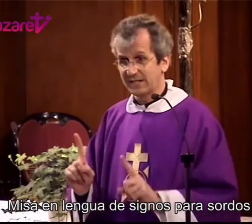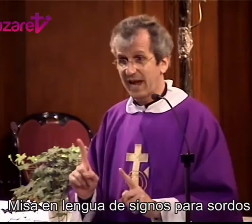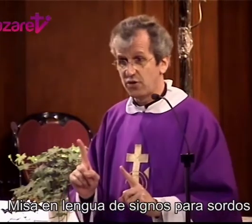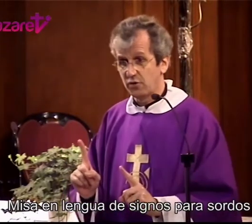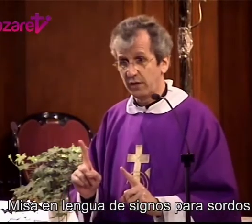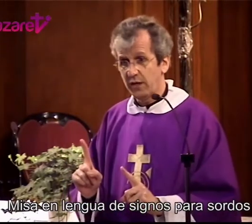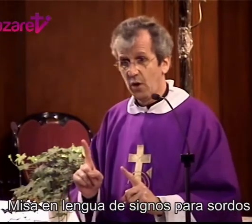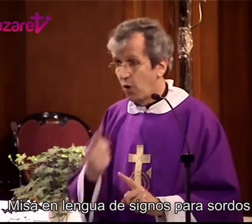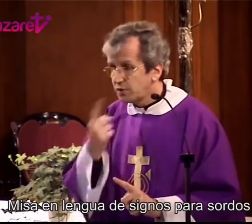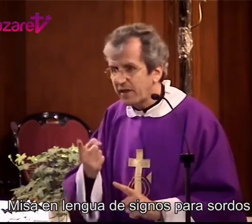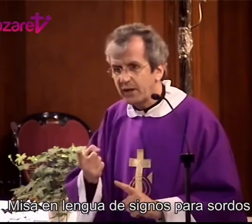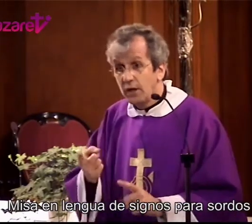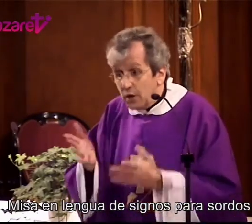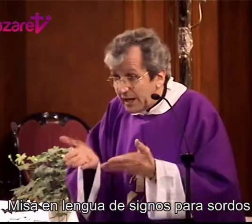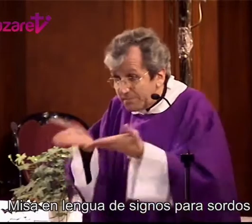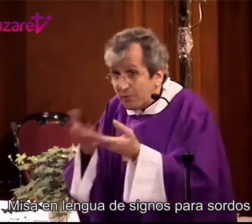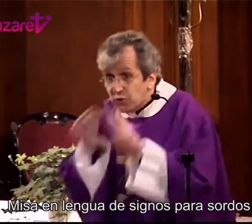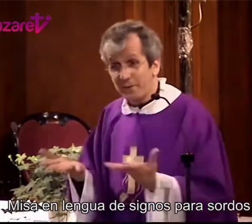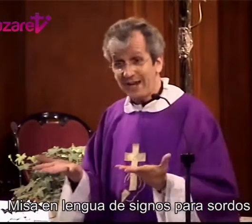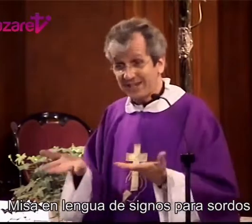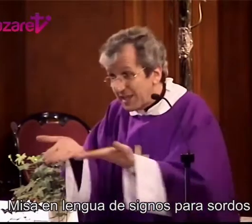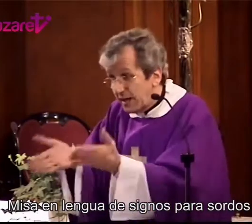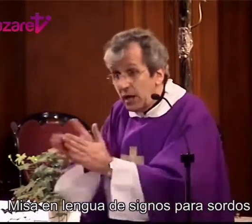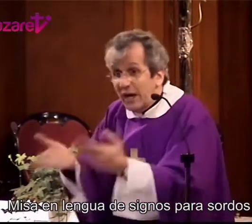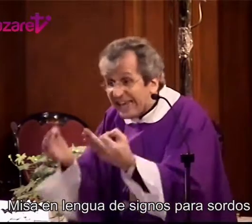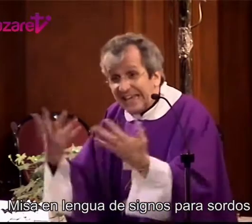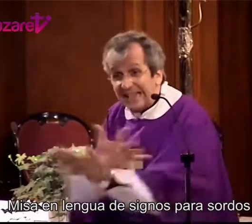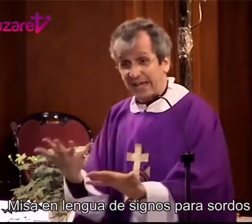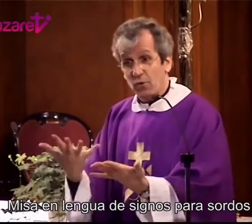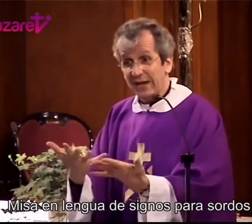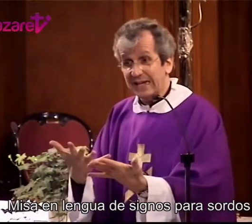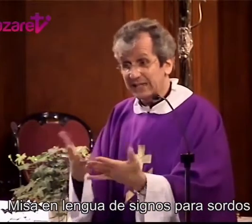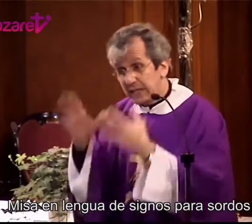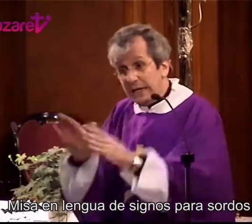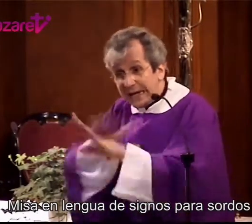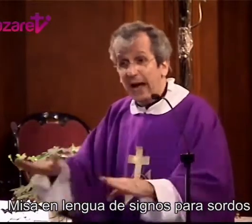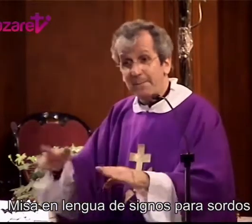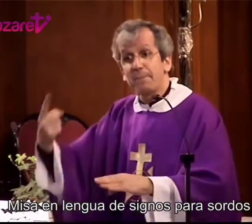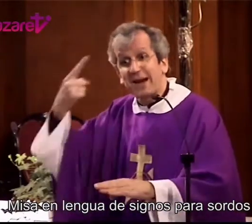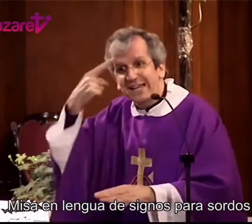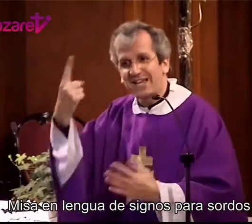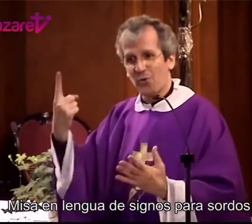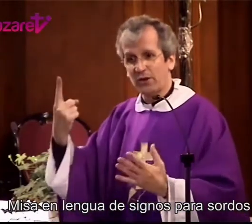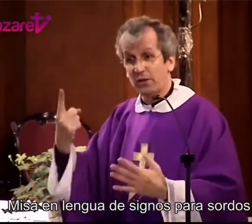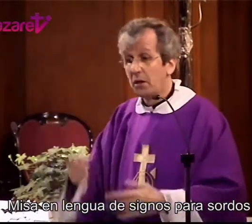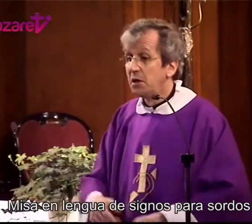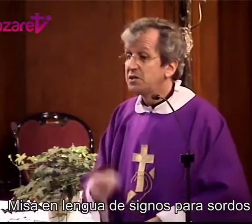daño, o no es para decir, es por su bien, es decir, que te equivocas, cambia y para que se acuerde. Si lo